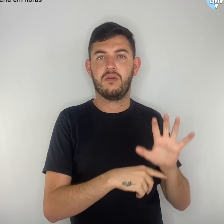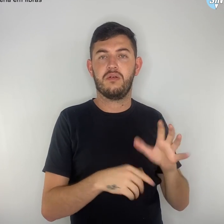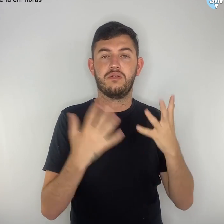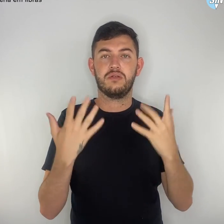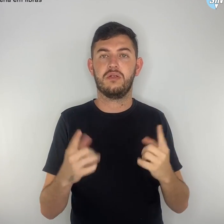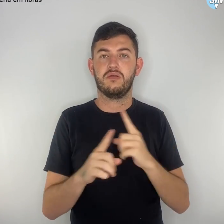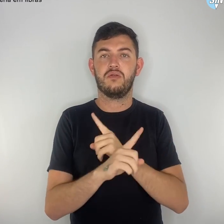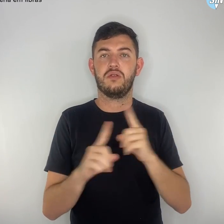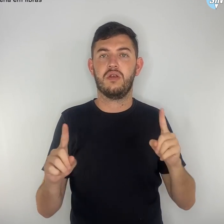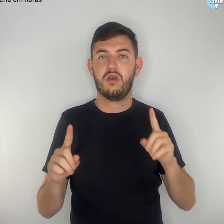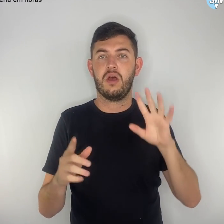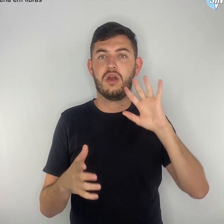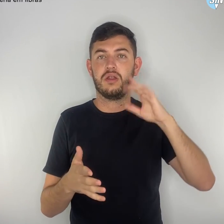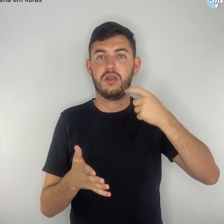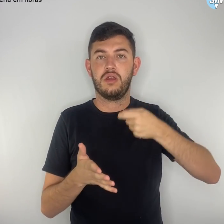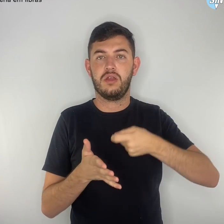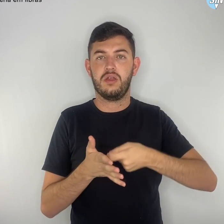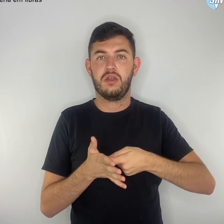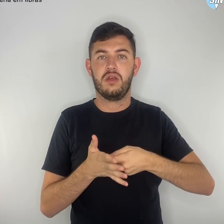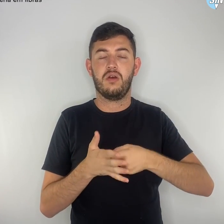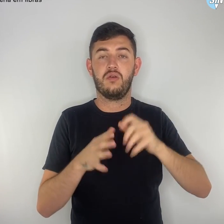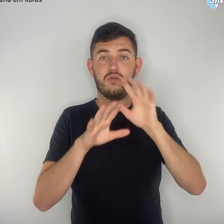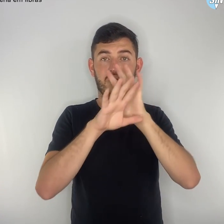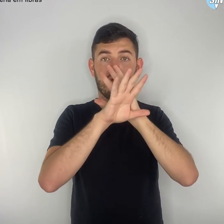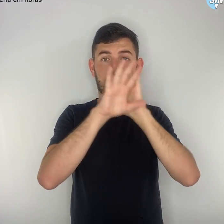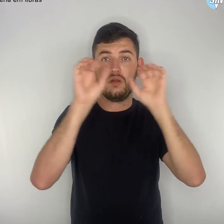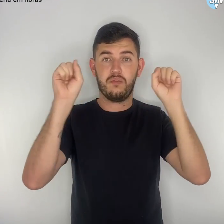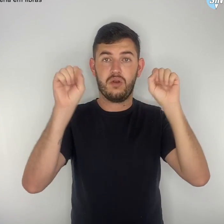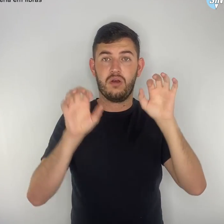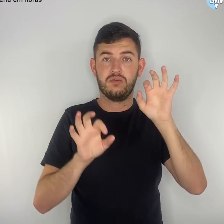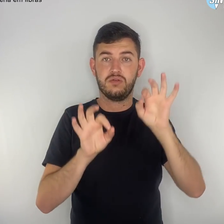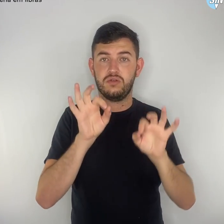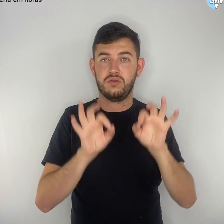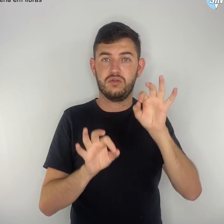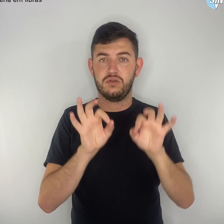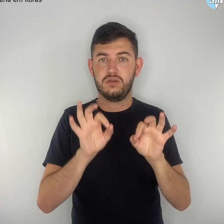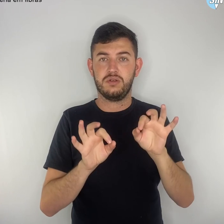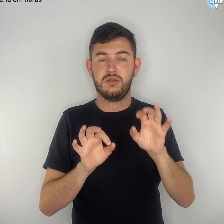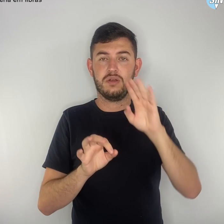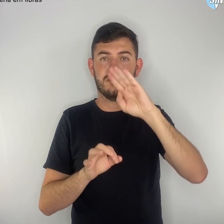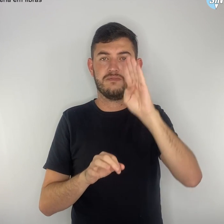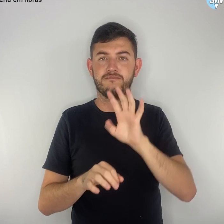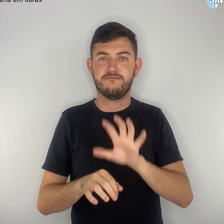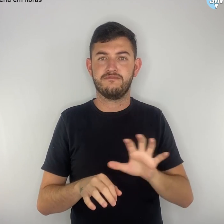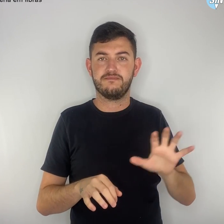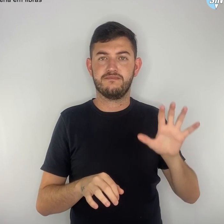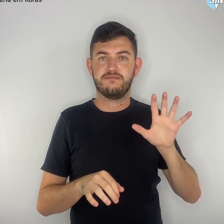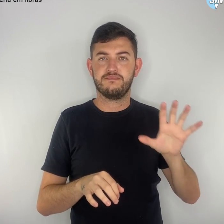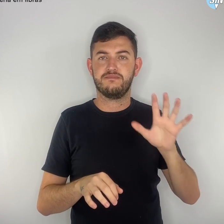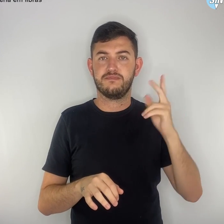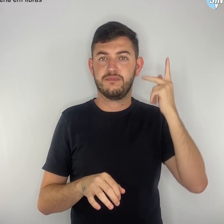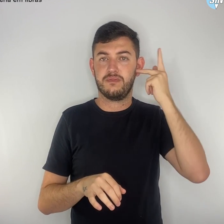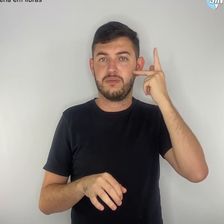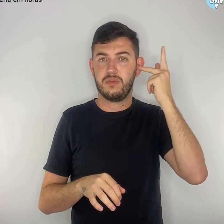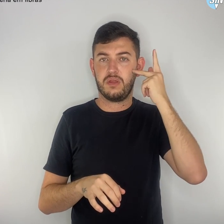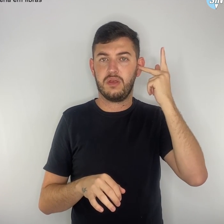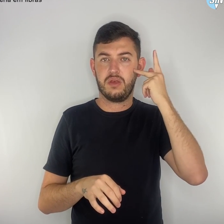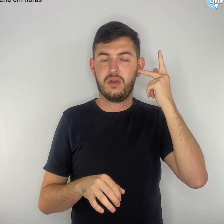de Justiça do Estado de São Paulo, que negou a ela o direito de ter sua jornada de